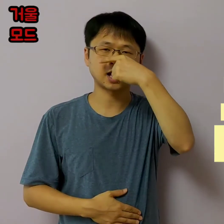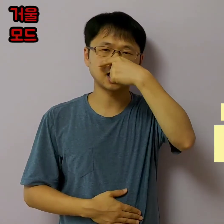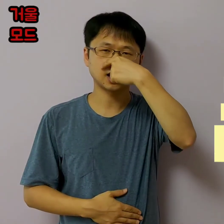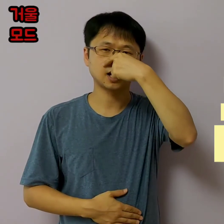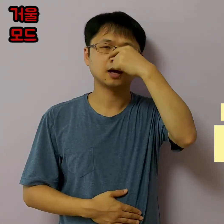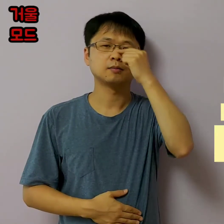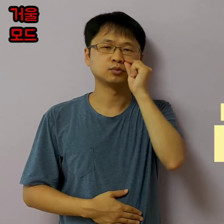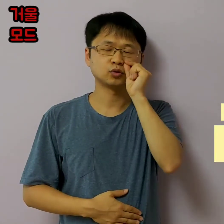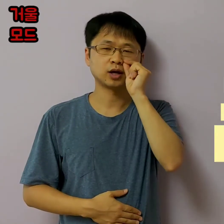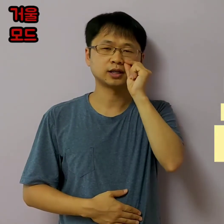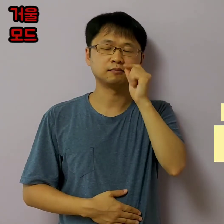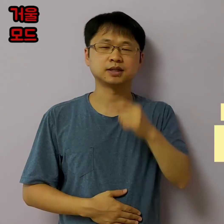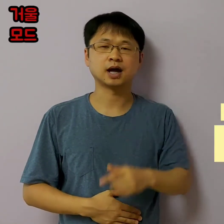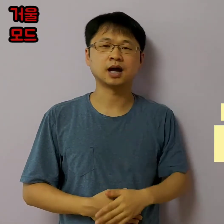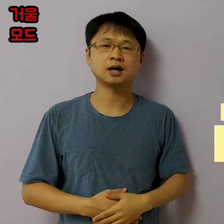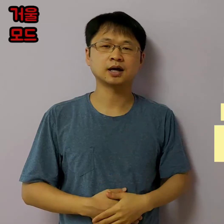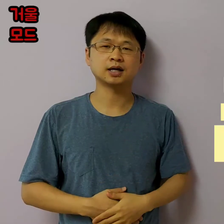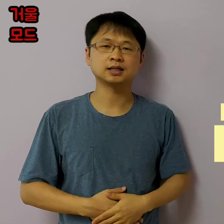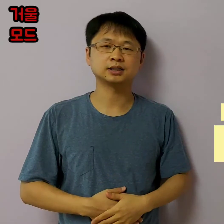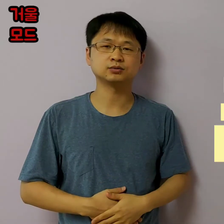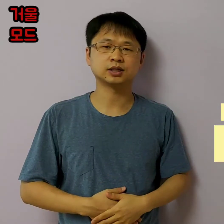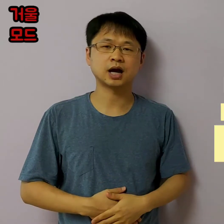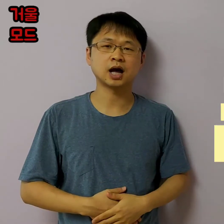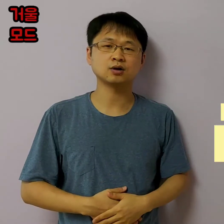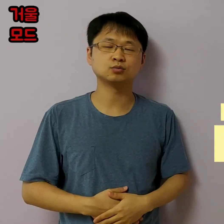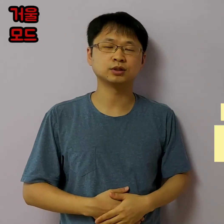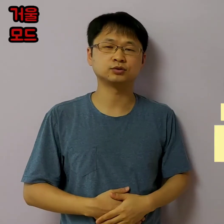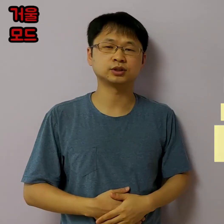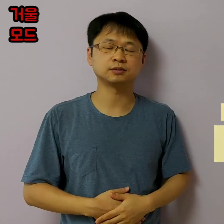더럽다, 부족하다입니다. 헷갈리기 쉬우니까 구분해 주시기